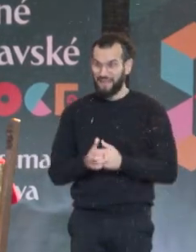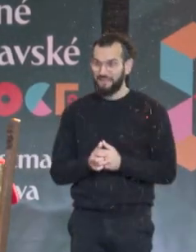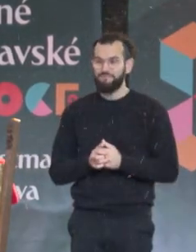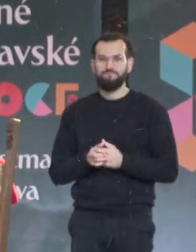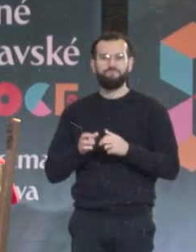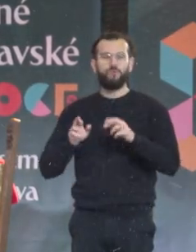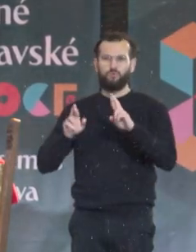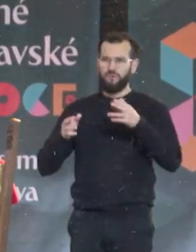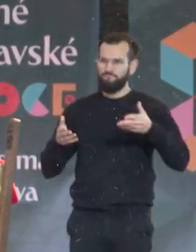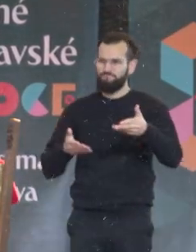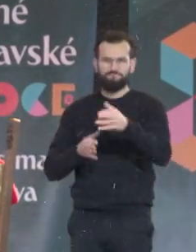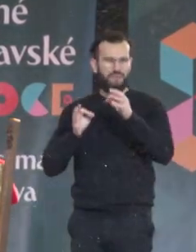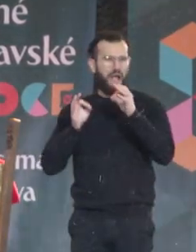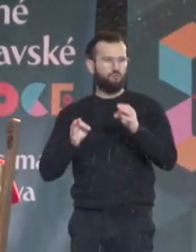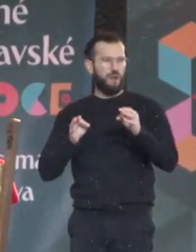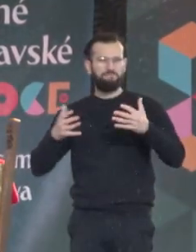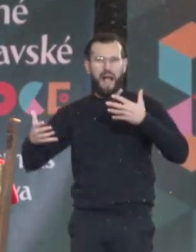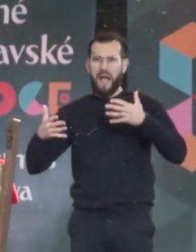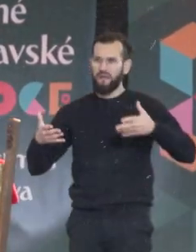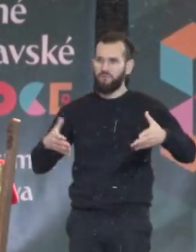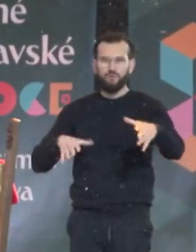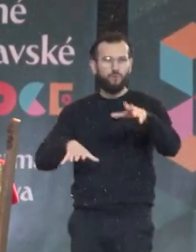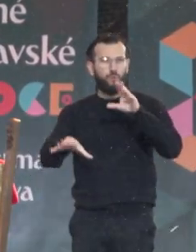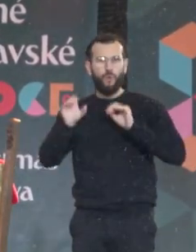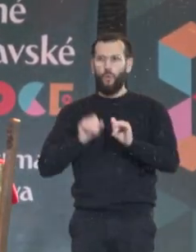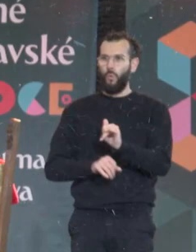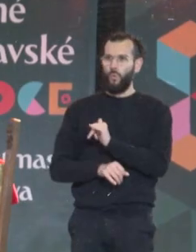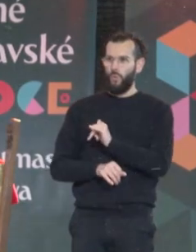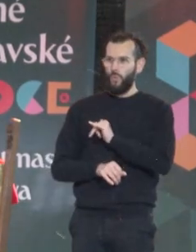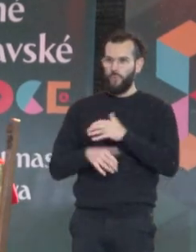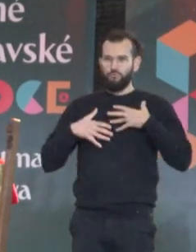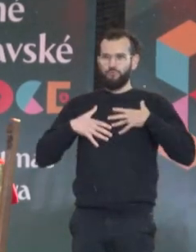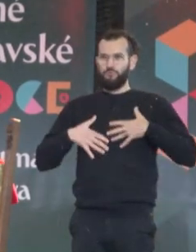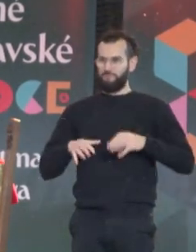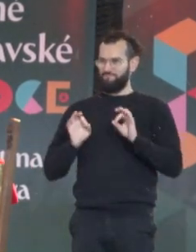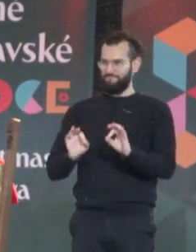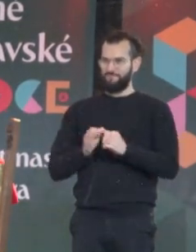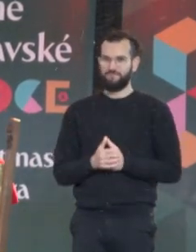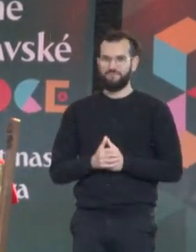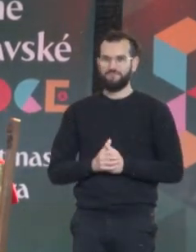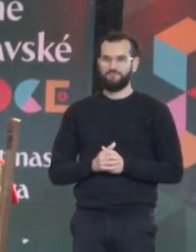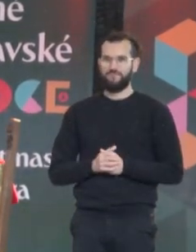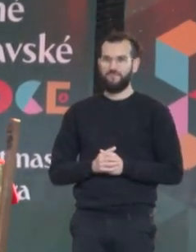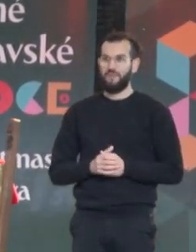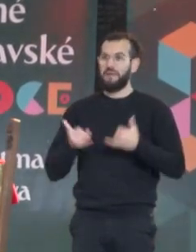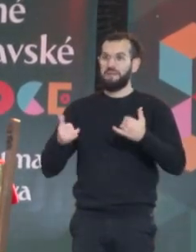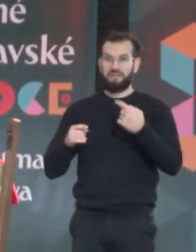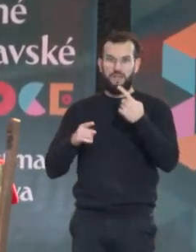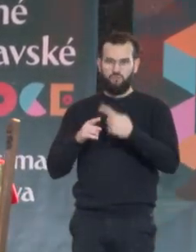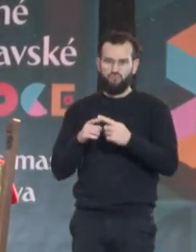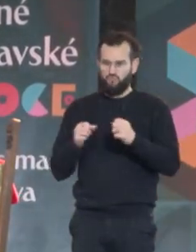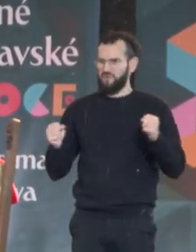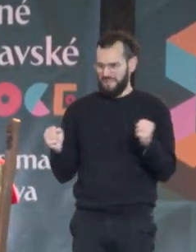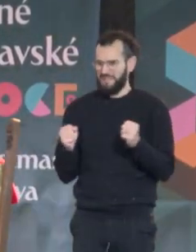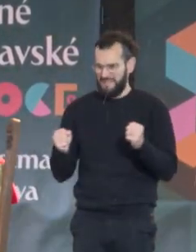nasávate túto predvianočnú atmosféru plnými dúškami. Naozaj dnes je dosť veľká zima na